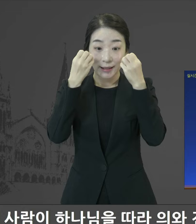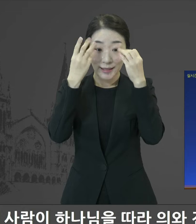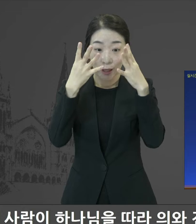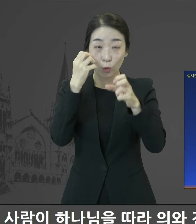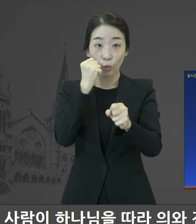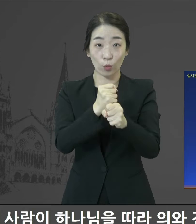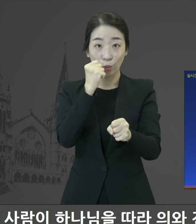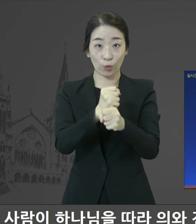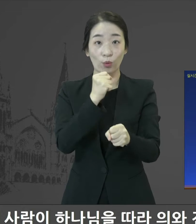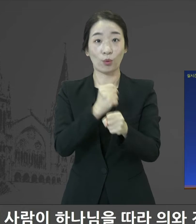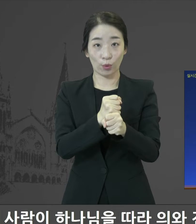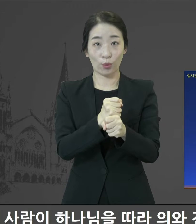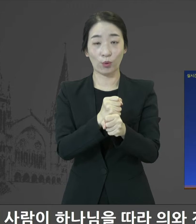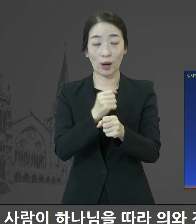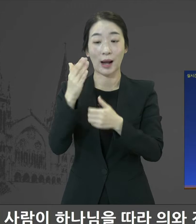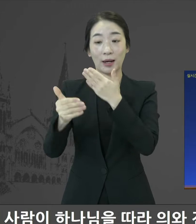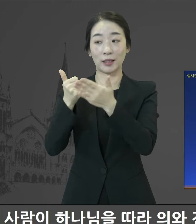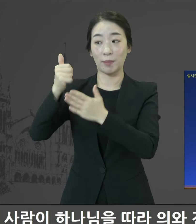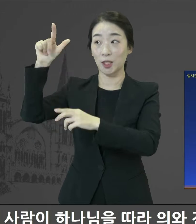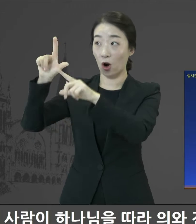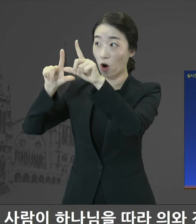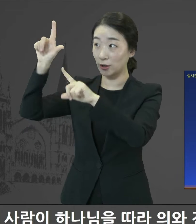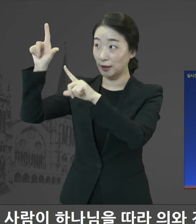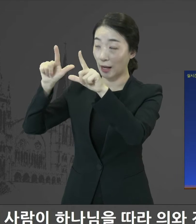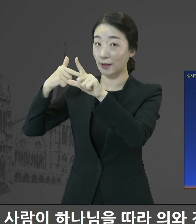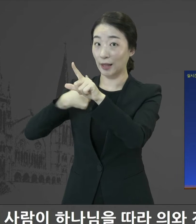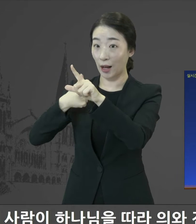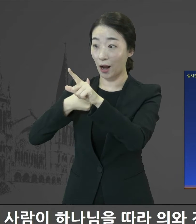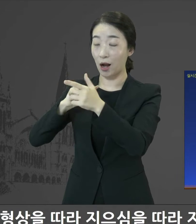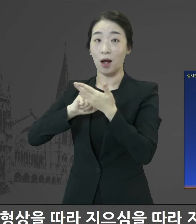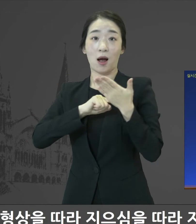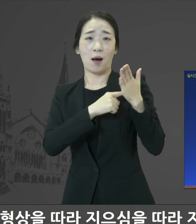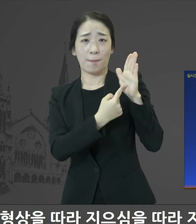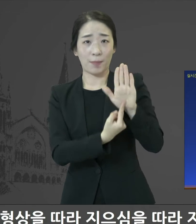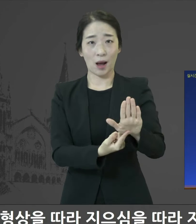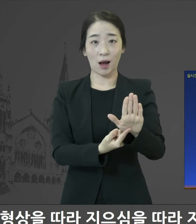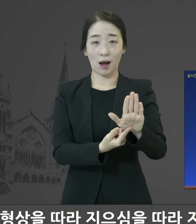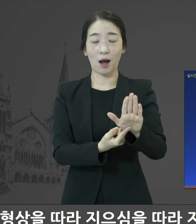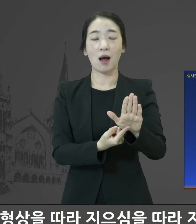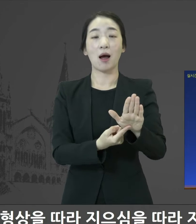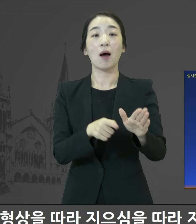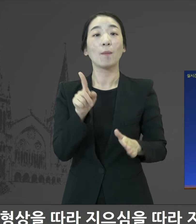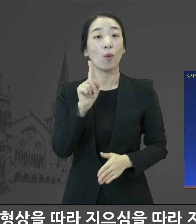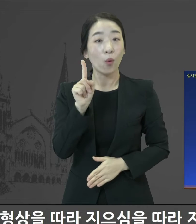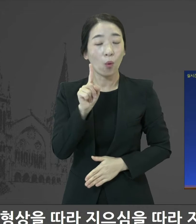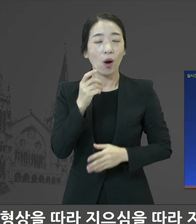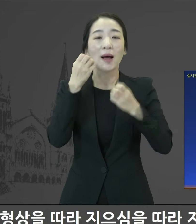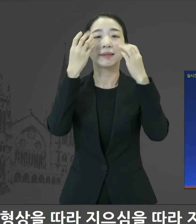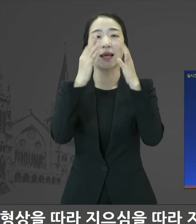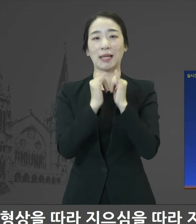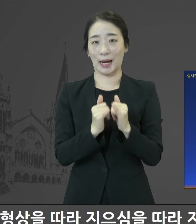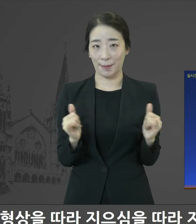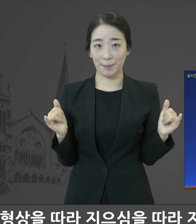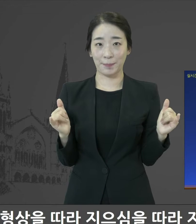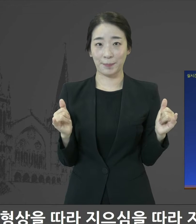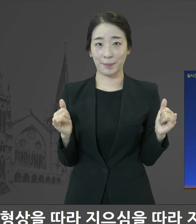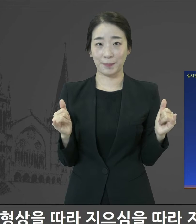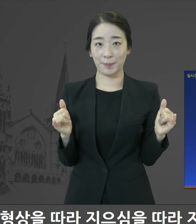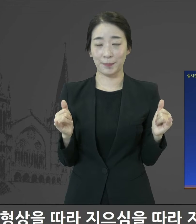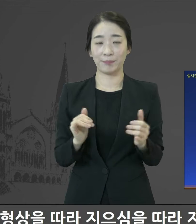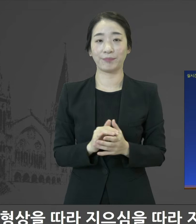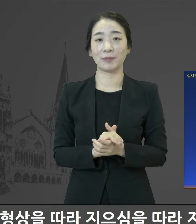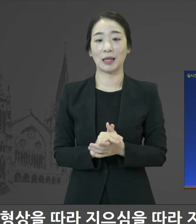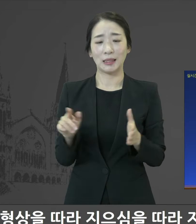지음받은, 새롭게 하나님의 형상이 우리에게 나타나기 시작한 그 사람을 새 사람이라는 거죠. 다소